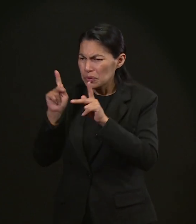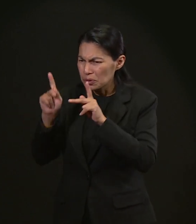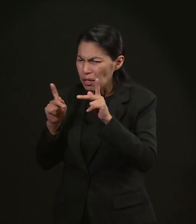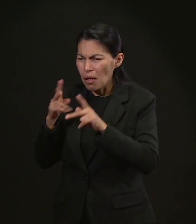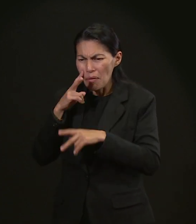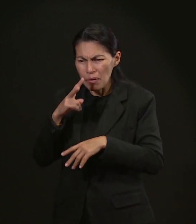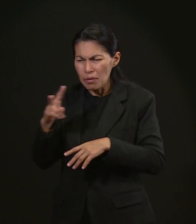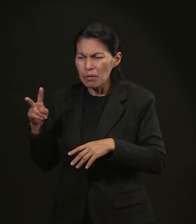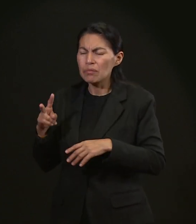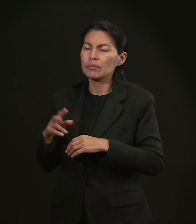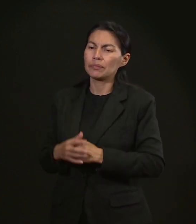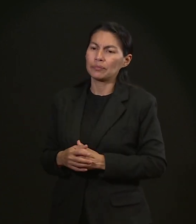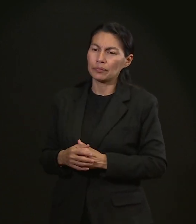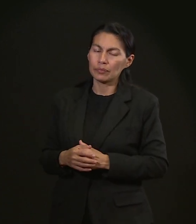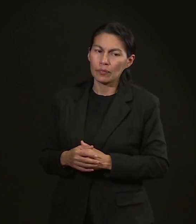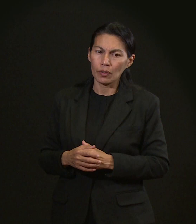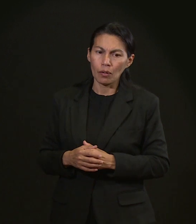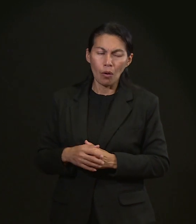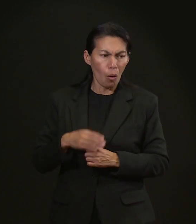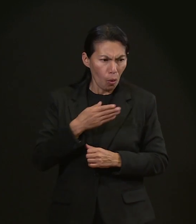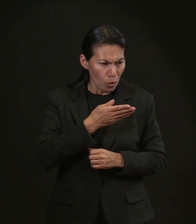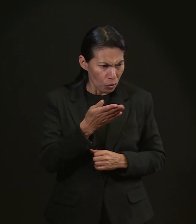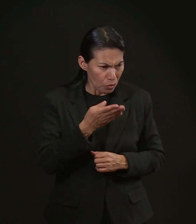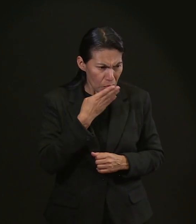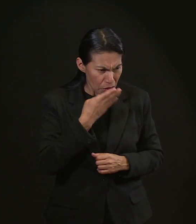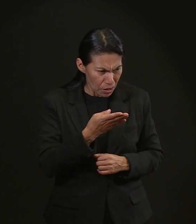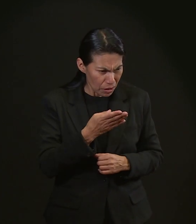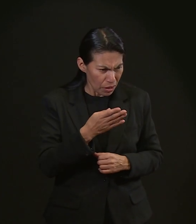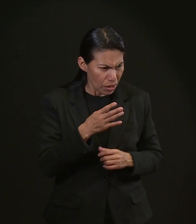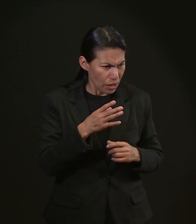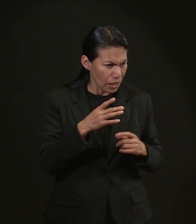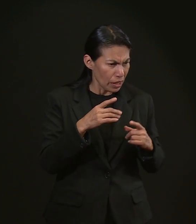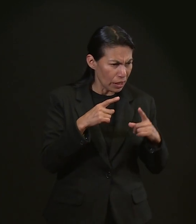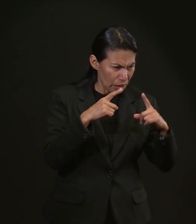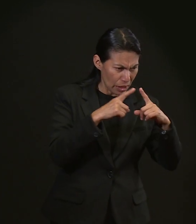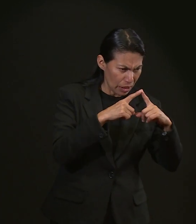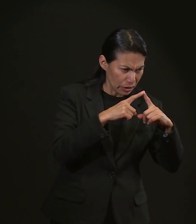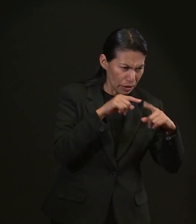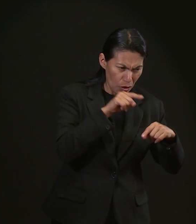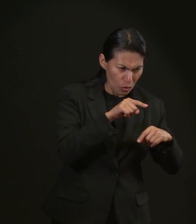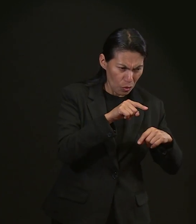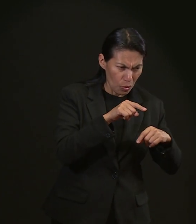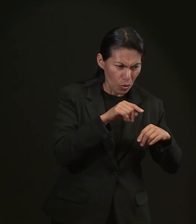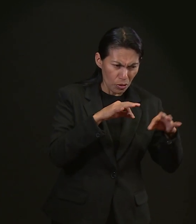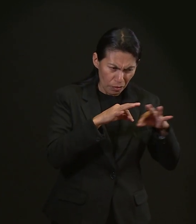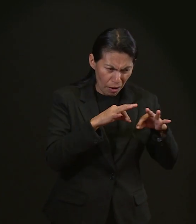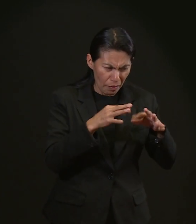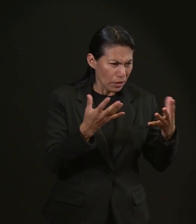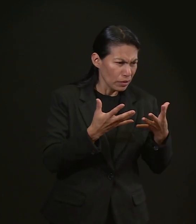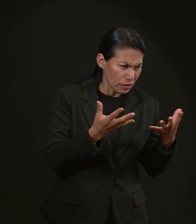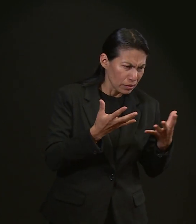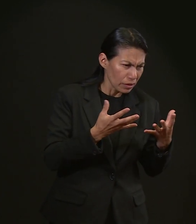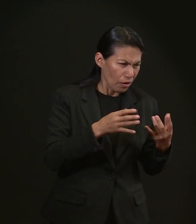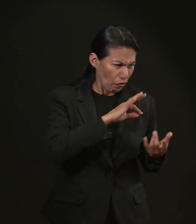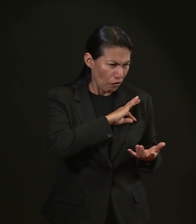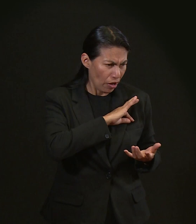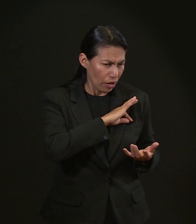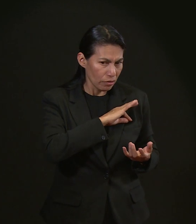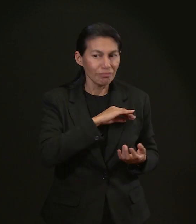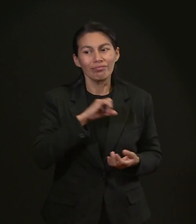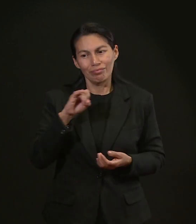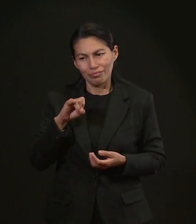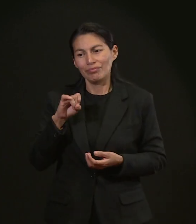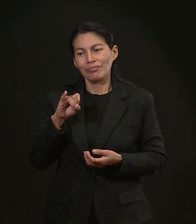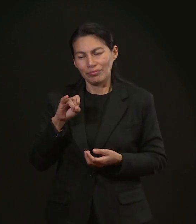pues no queda en el municipio de michoacán los estaban estabas muy involucrada en tu iglesia o sea en tu